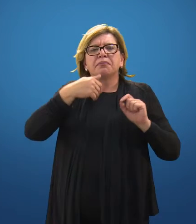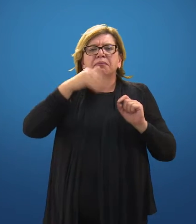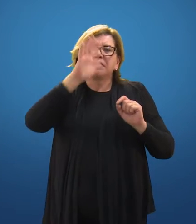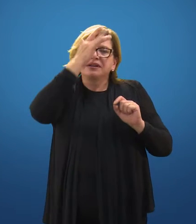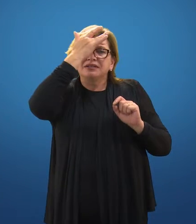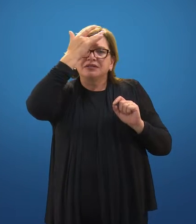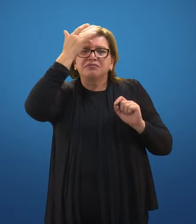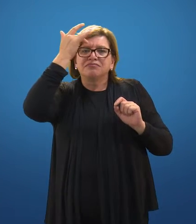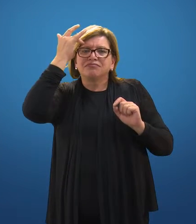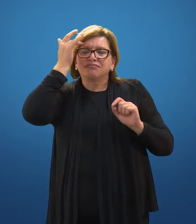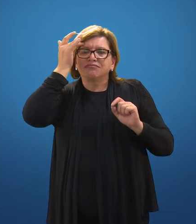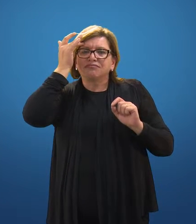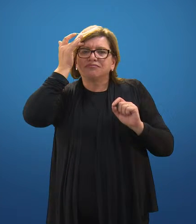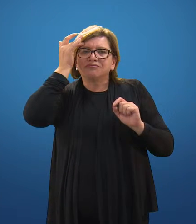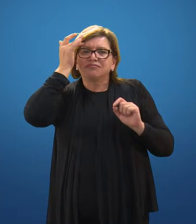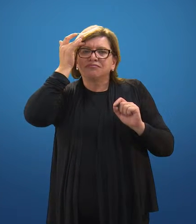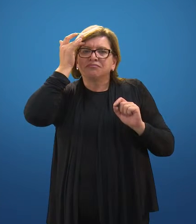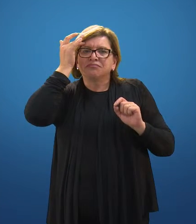preferência de